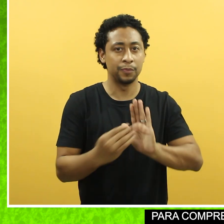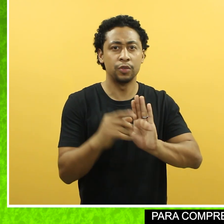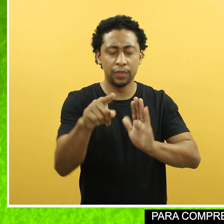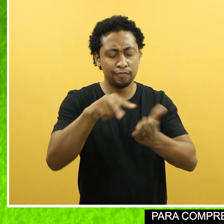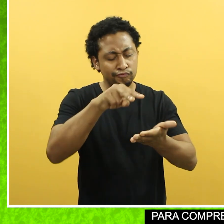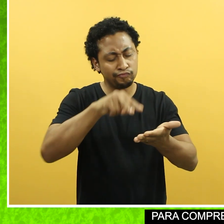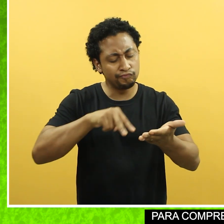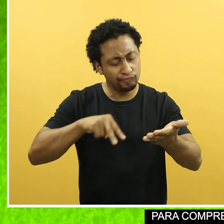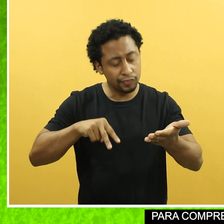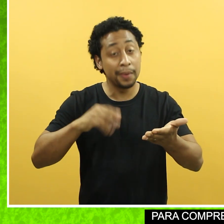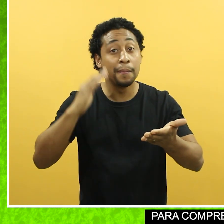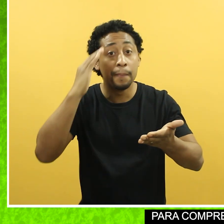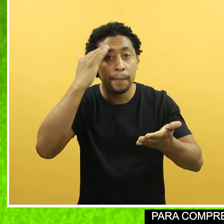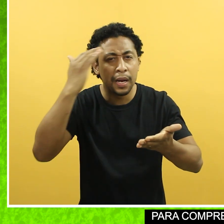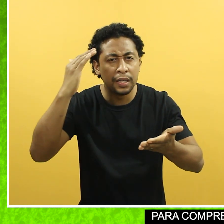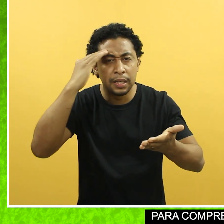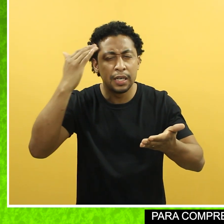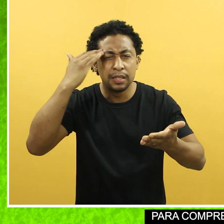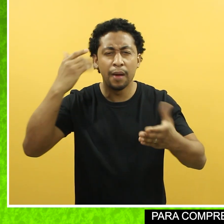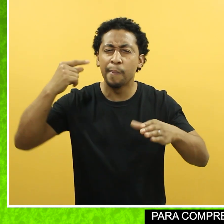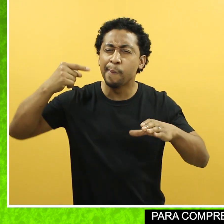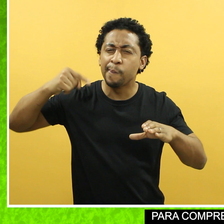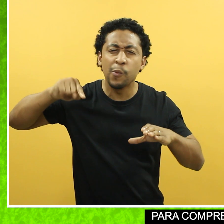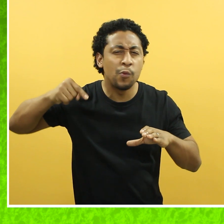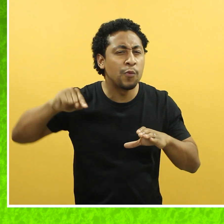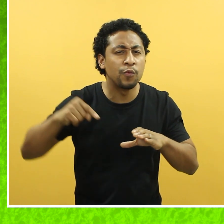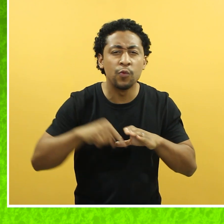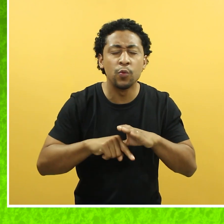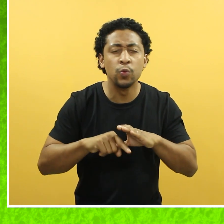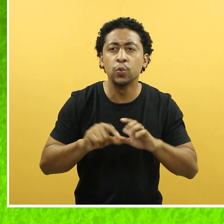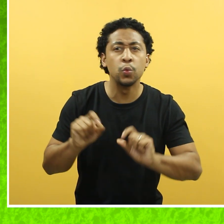para compreender mais a fundo seu pensamento.